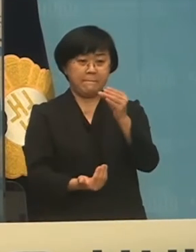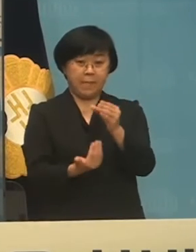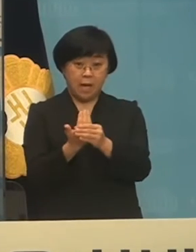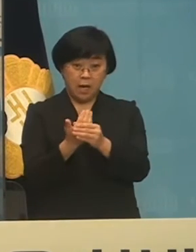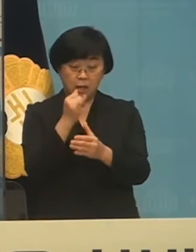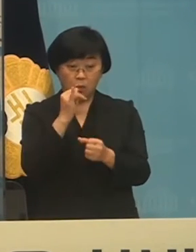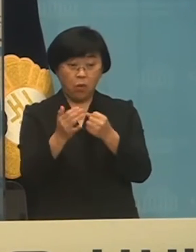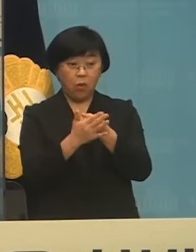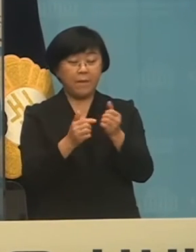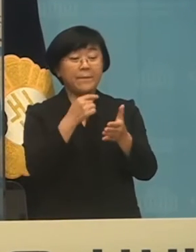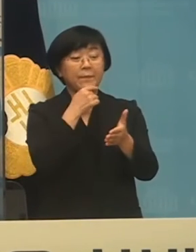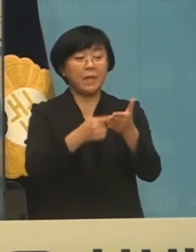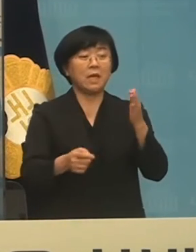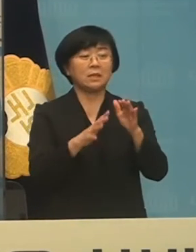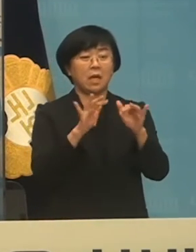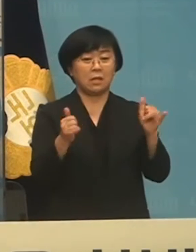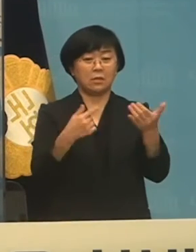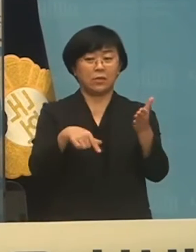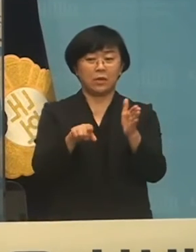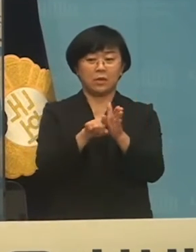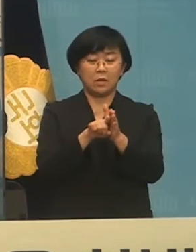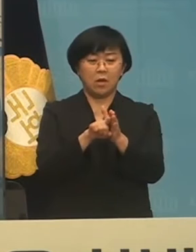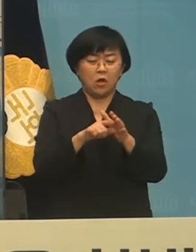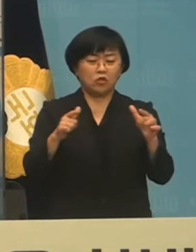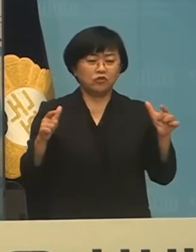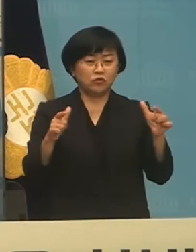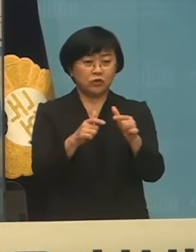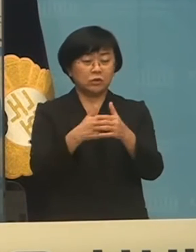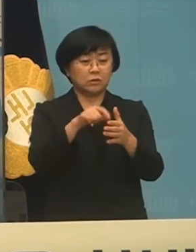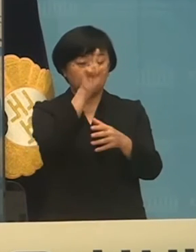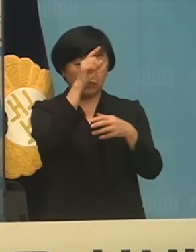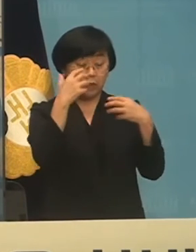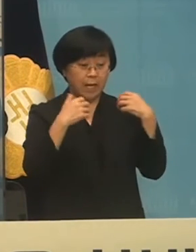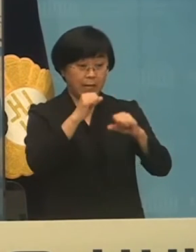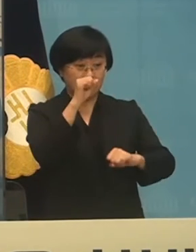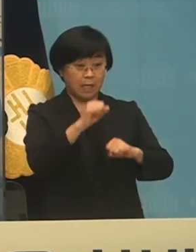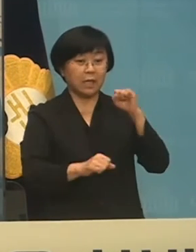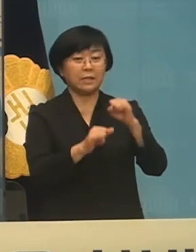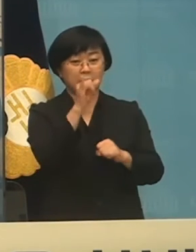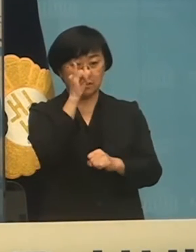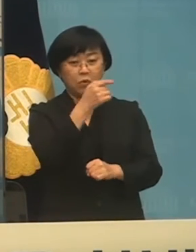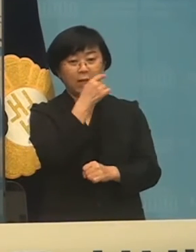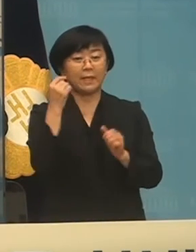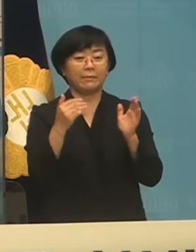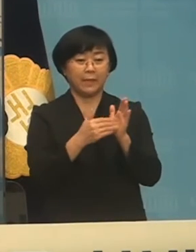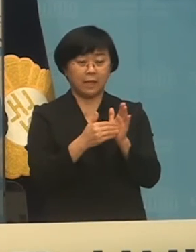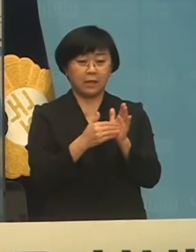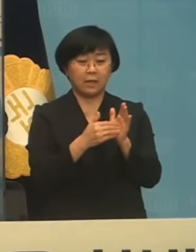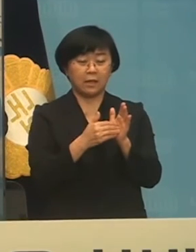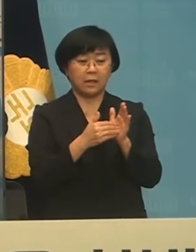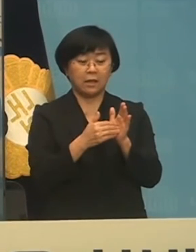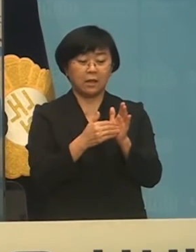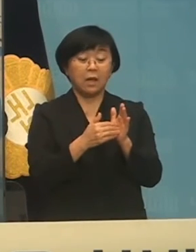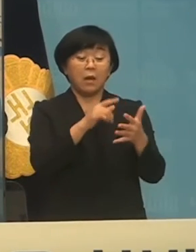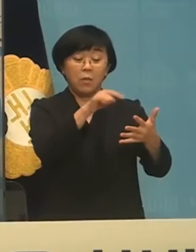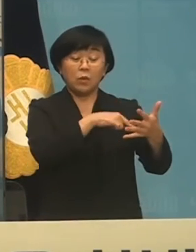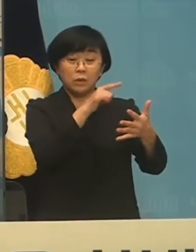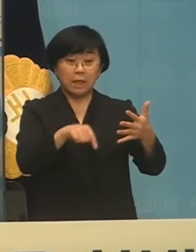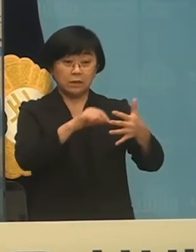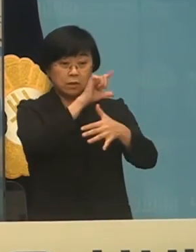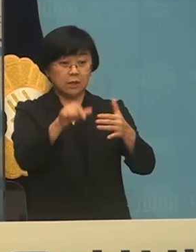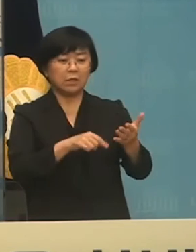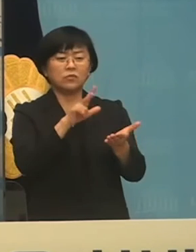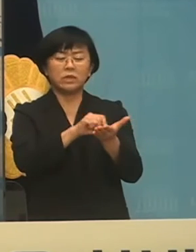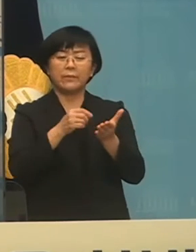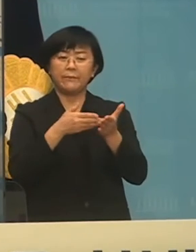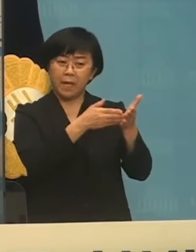야기했고 피해자를 위축시키는 정부의 행위가 있었음을 확인했고 이런 배보상의